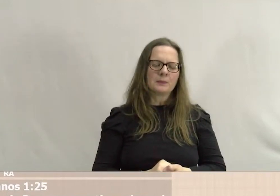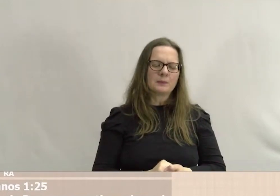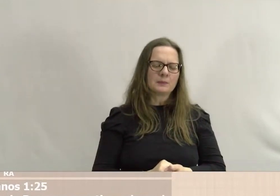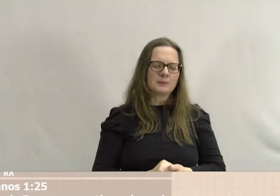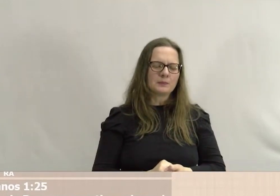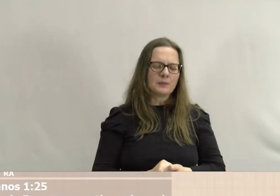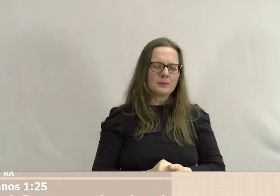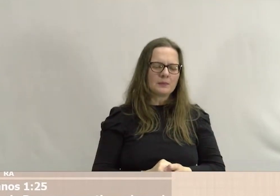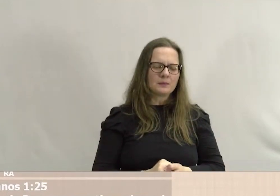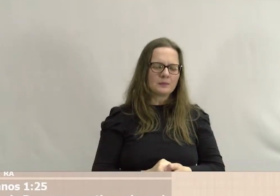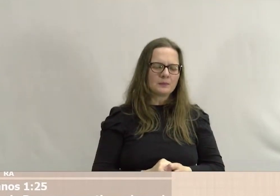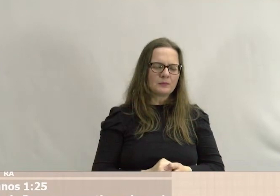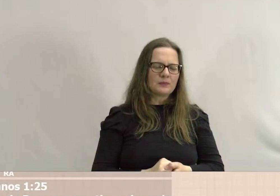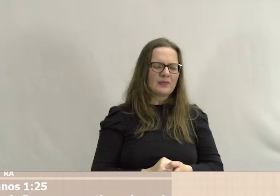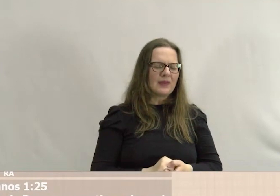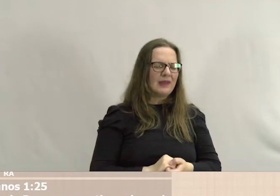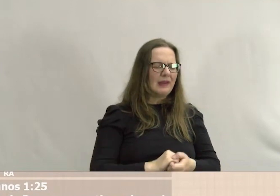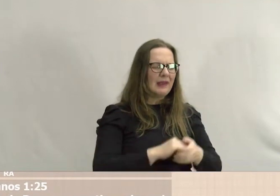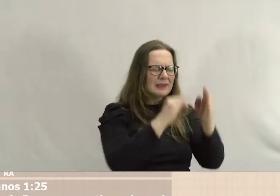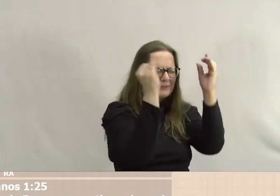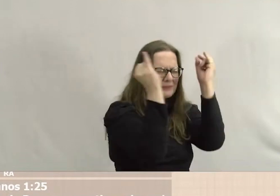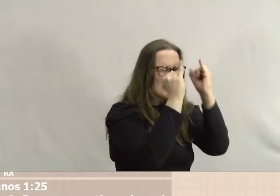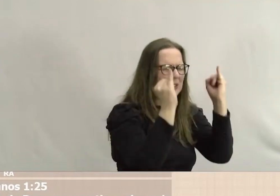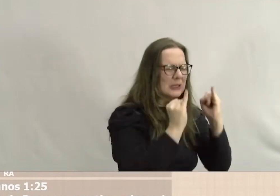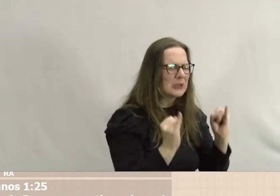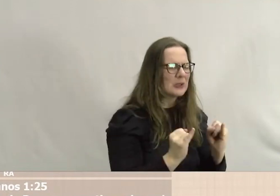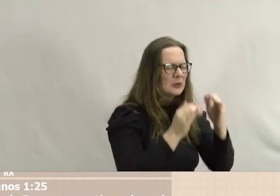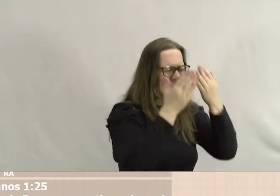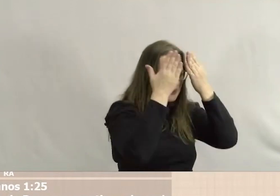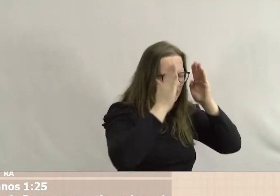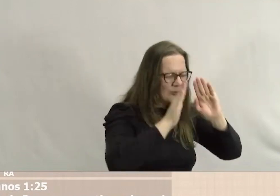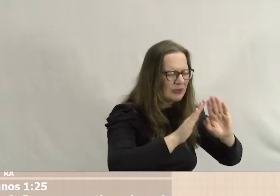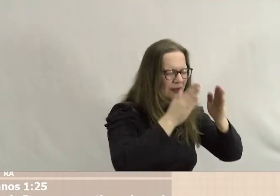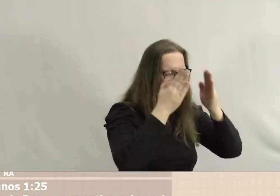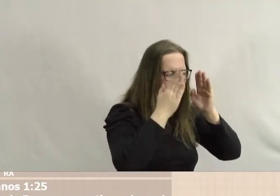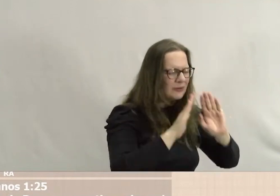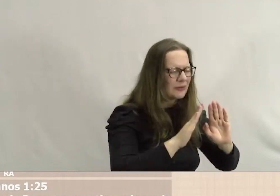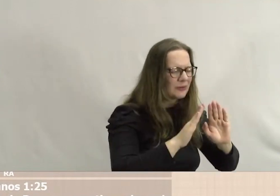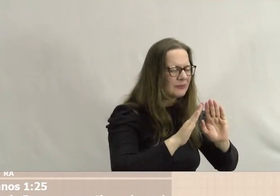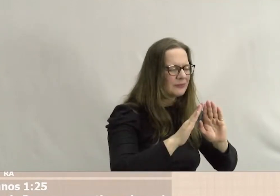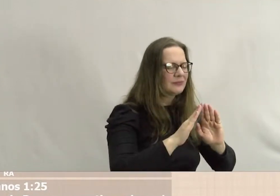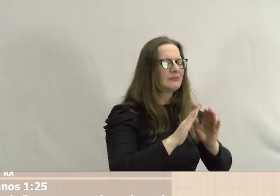Adorando e servindo a criatura. Deus então os entregou,